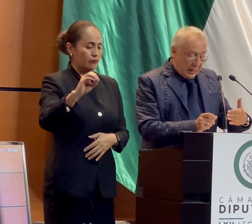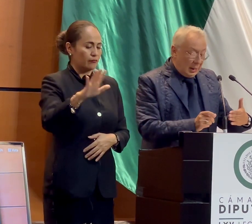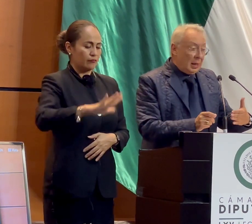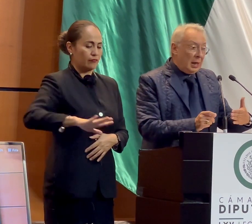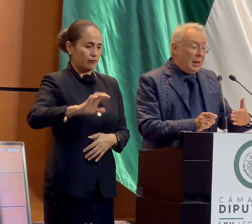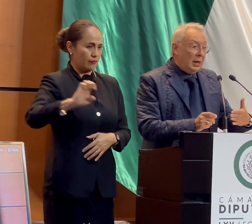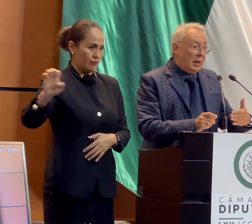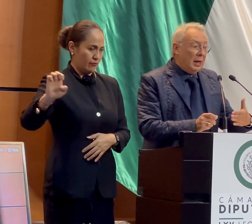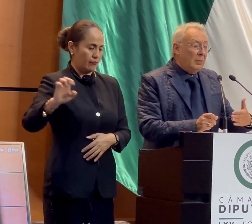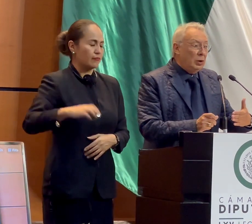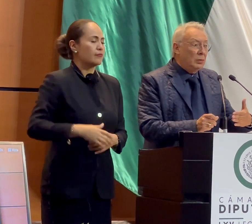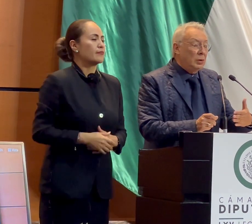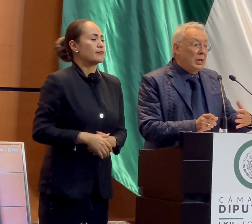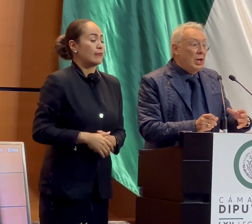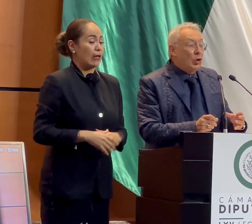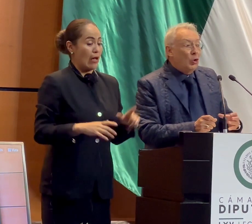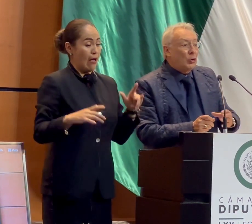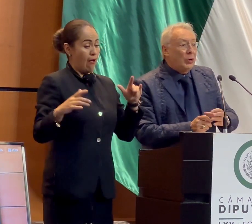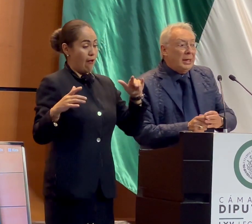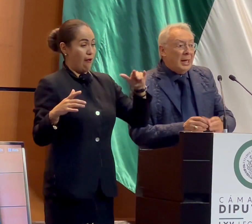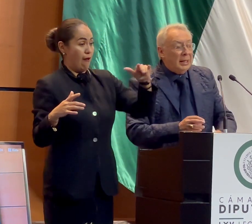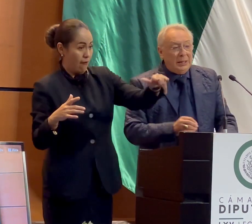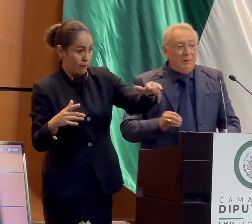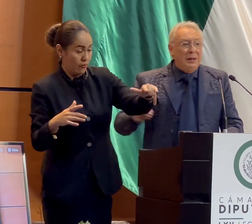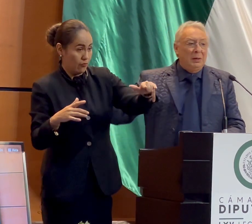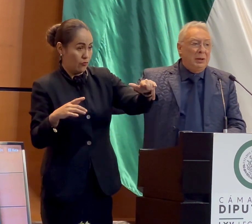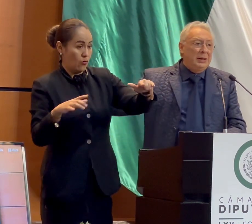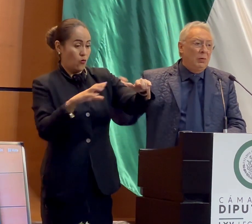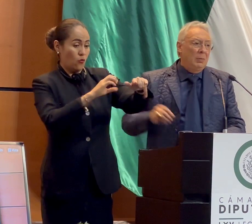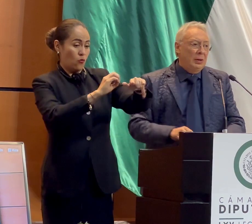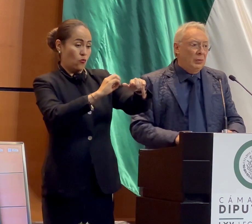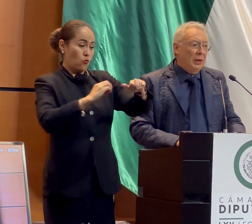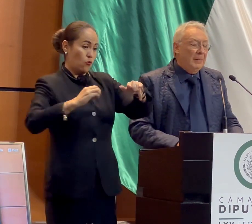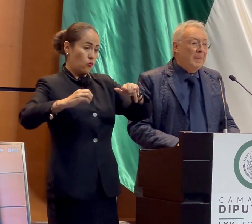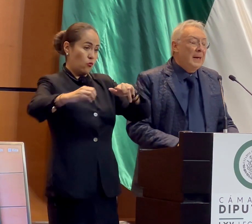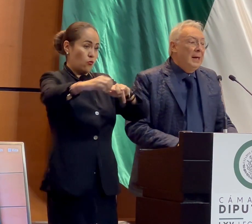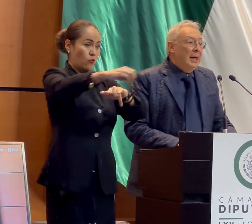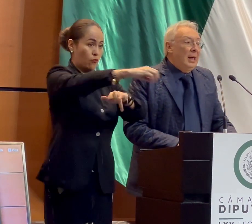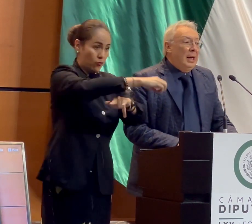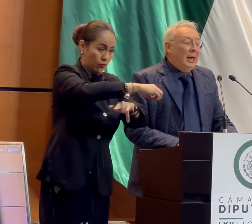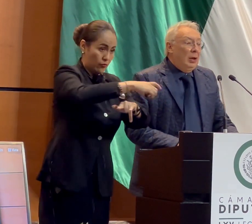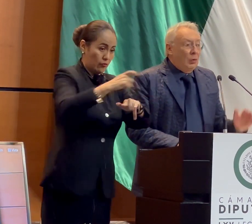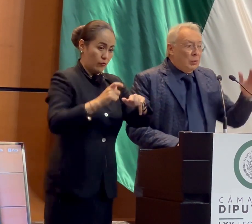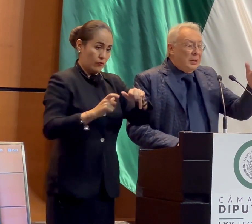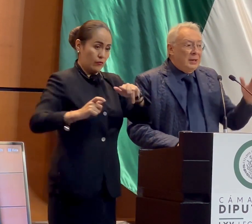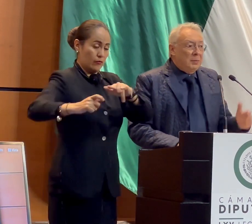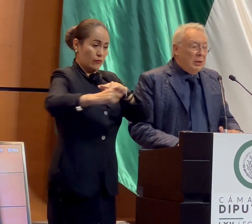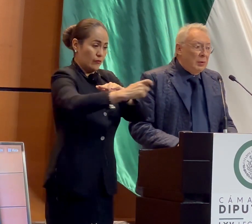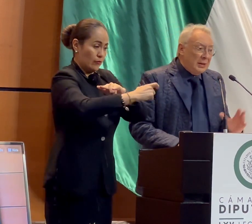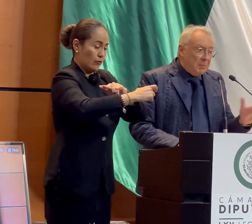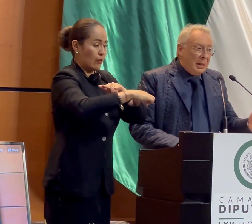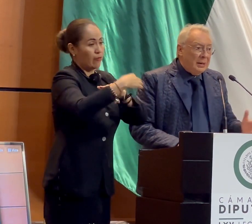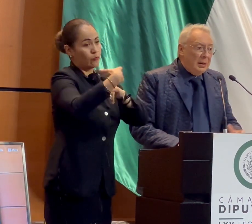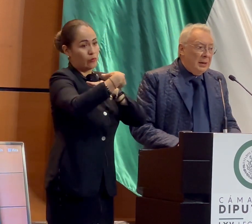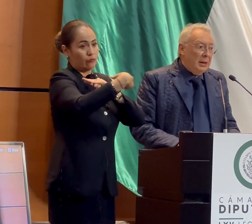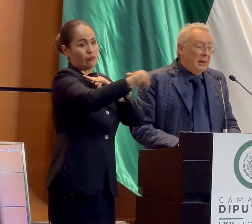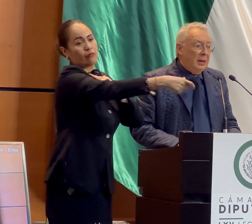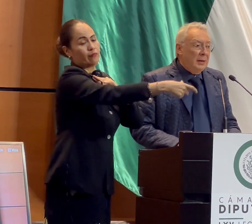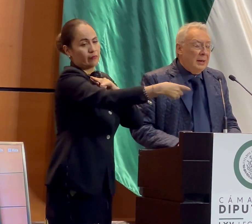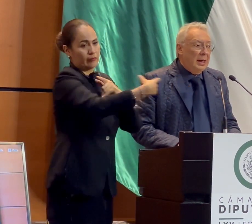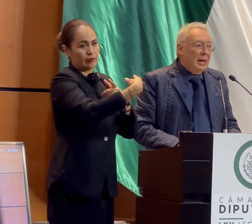intercepta al avión, lo rodea y finalmente lo abandona. Lo que ustedes vieron es